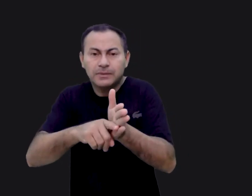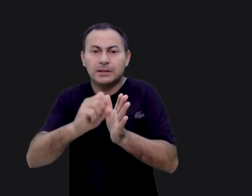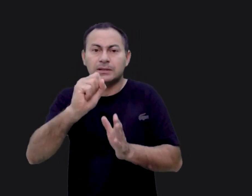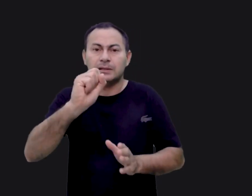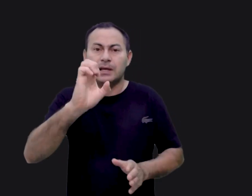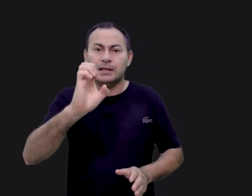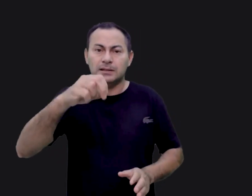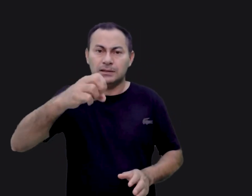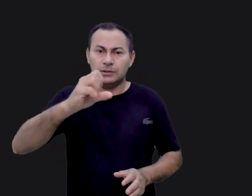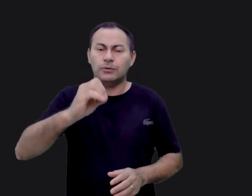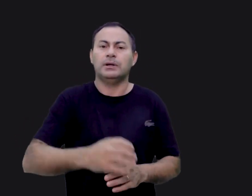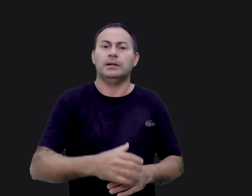censo, e havia